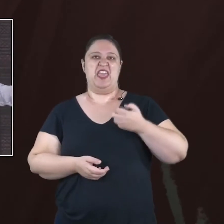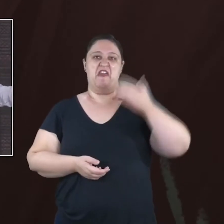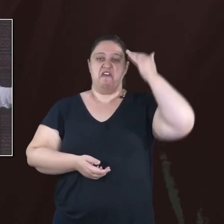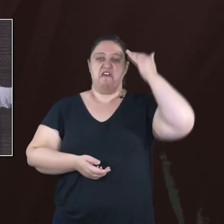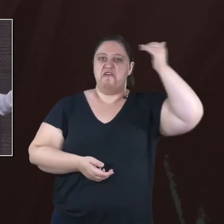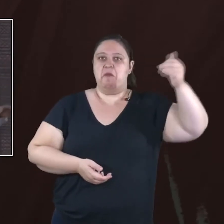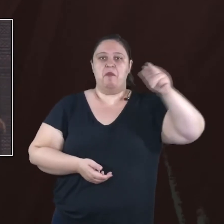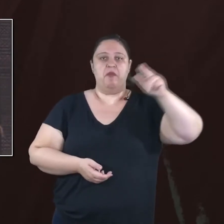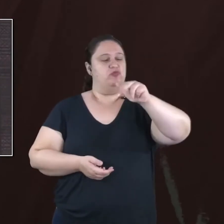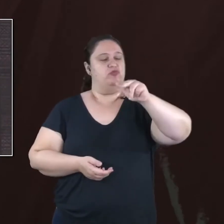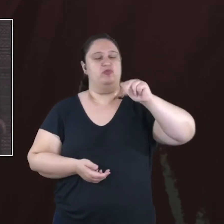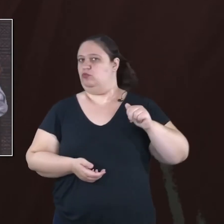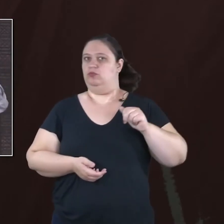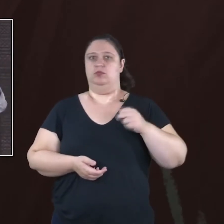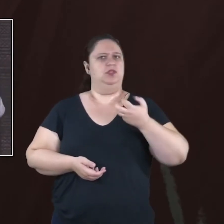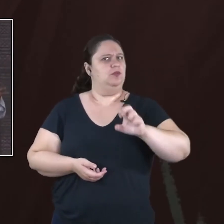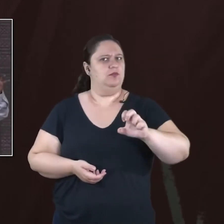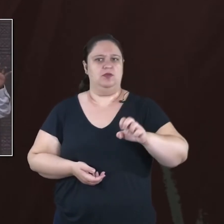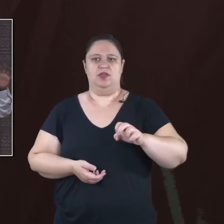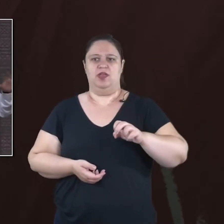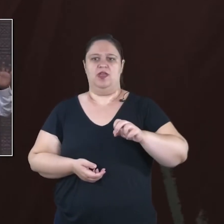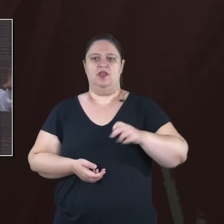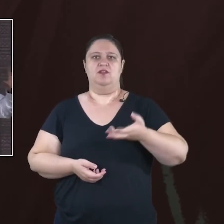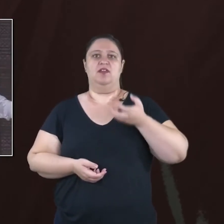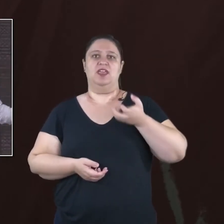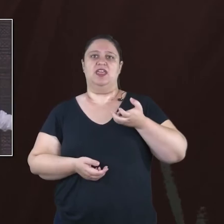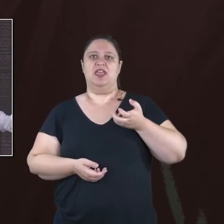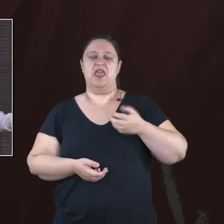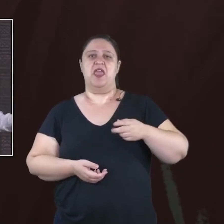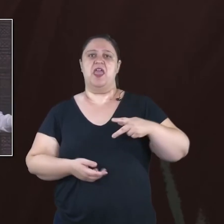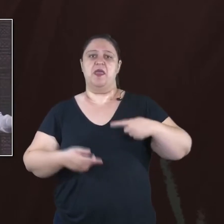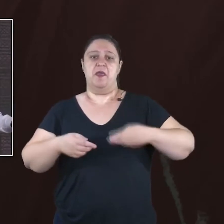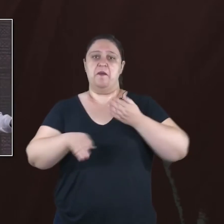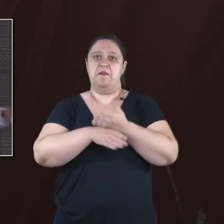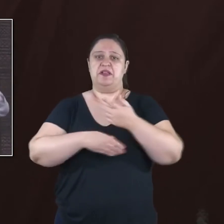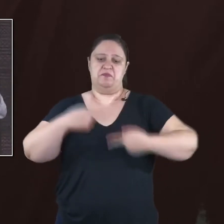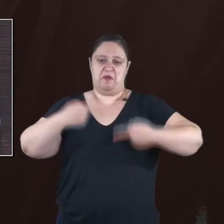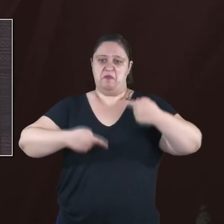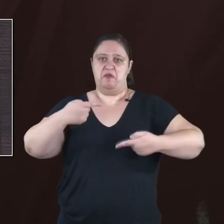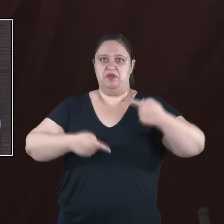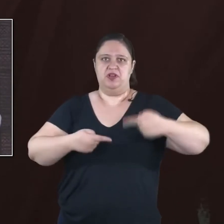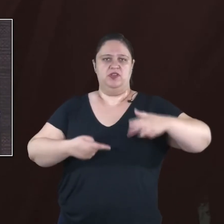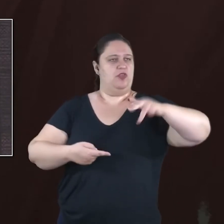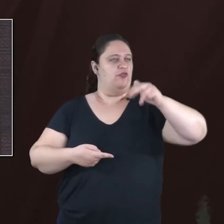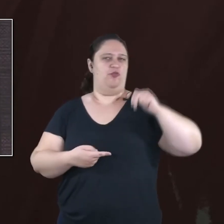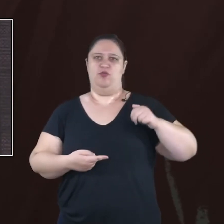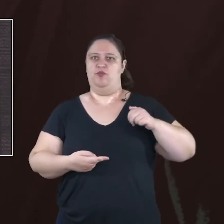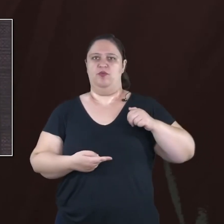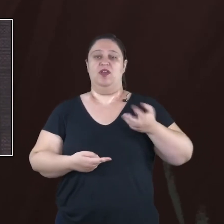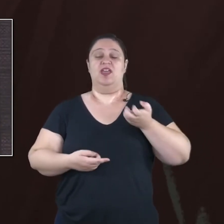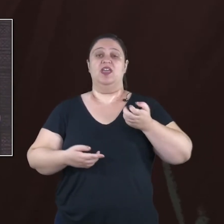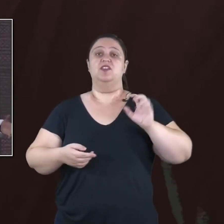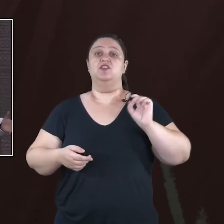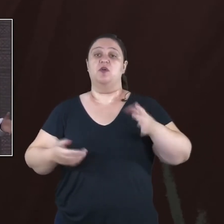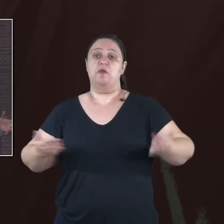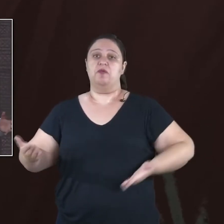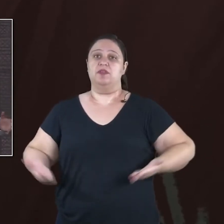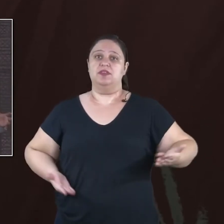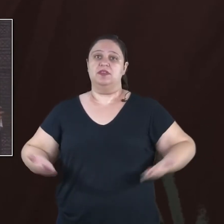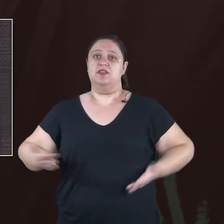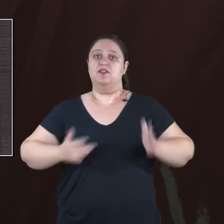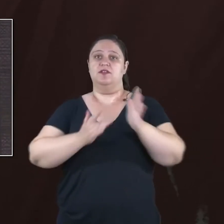popularidade. Não somos candidatos a nenhum cargo político. Nós estamos aqui, irmãos, sendo servos de Jesus